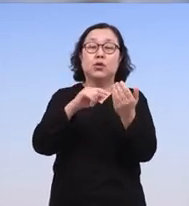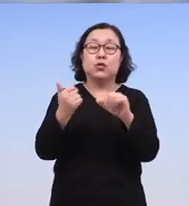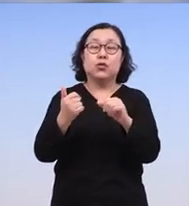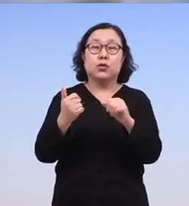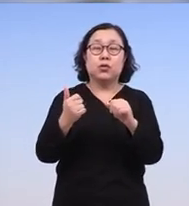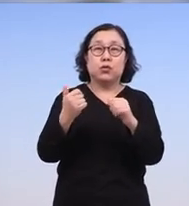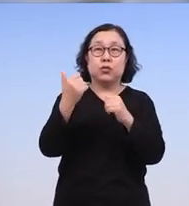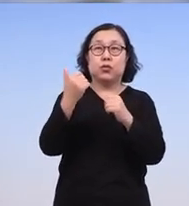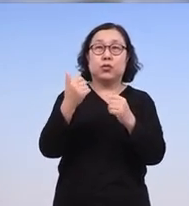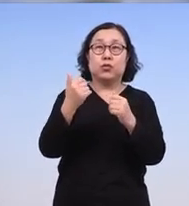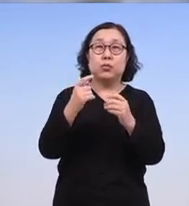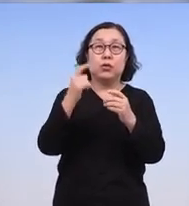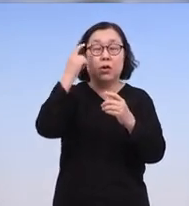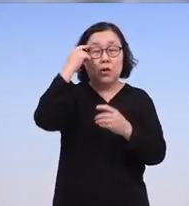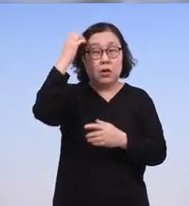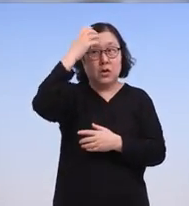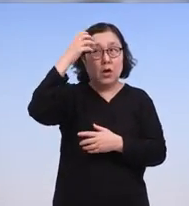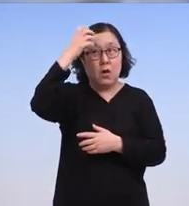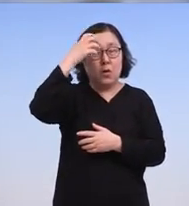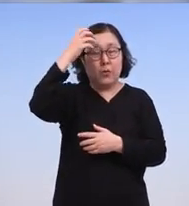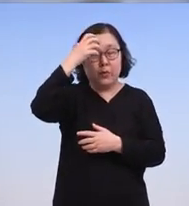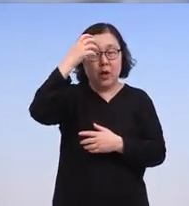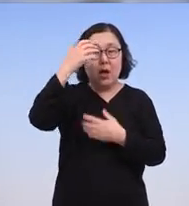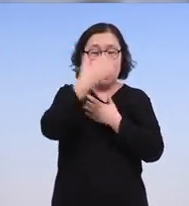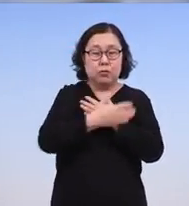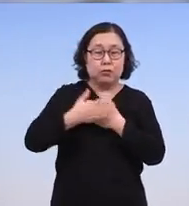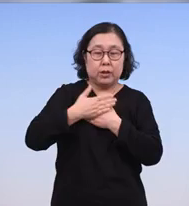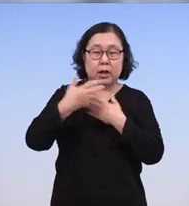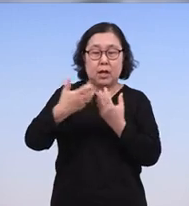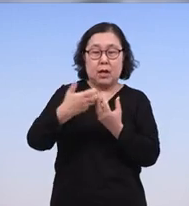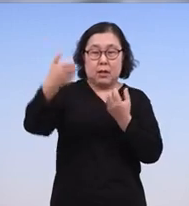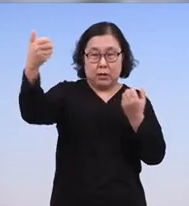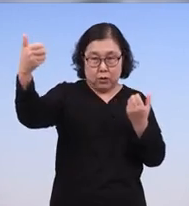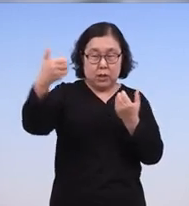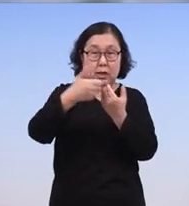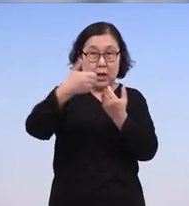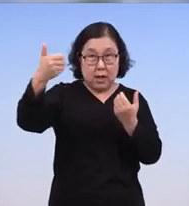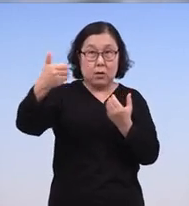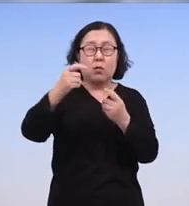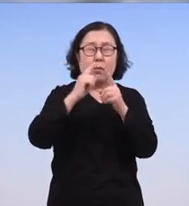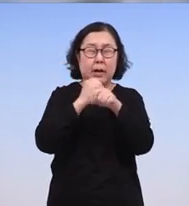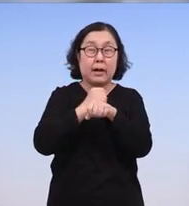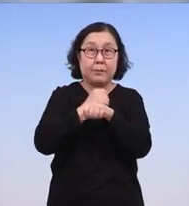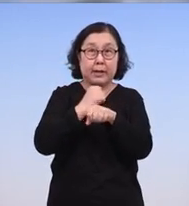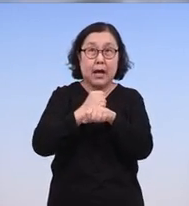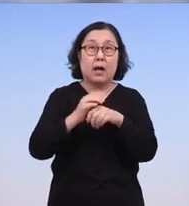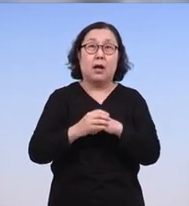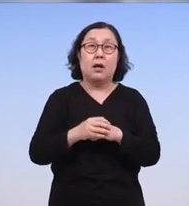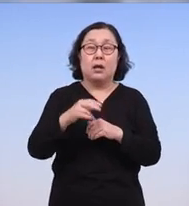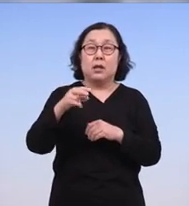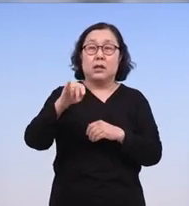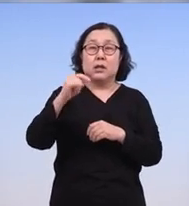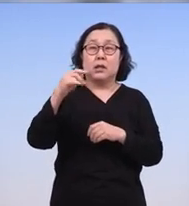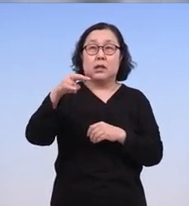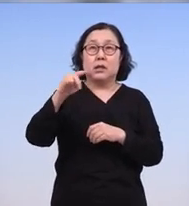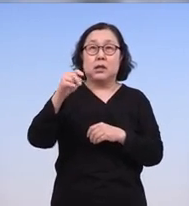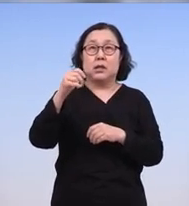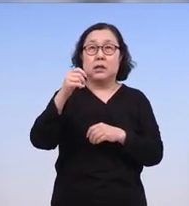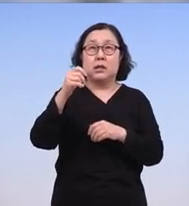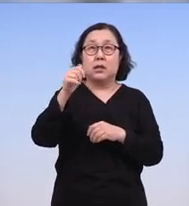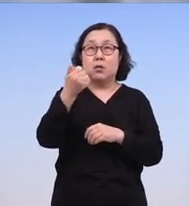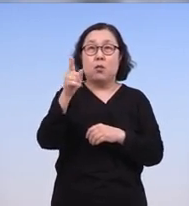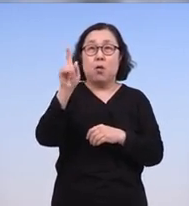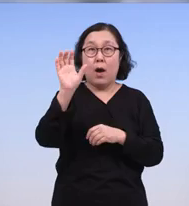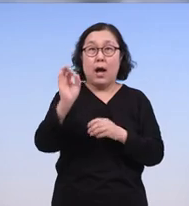성경은 이 육체적인 죽음을 영혼과 육체가 분리되었다 이렇게 분석을 하거든요. 그리고 진시황이나